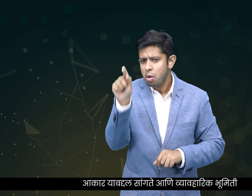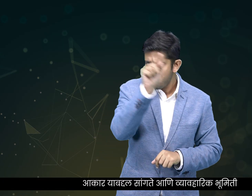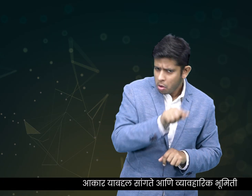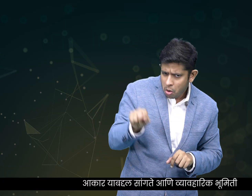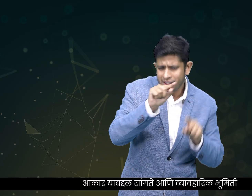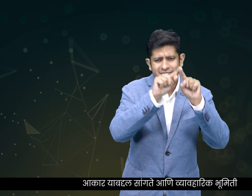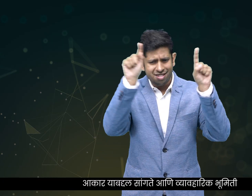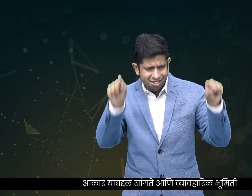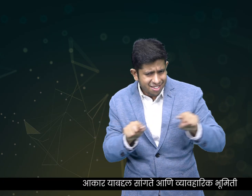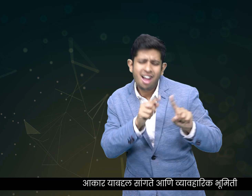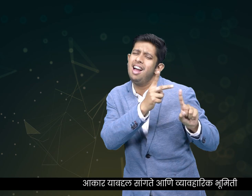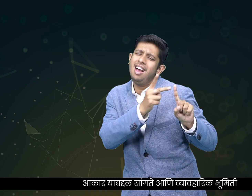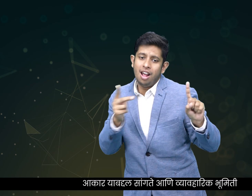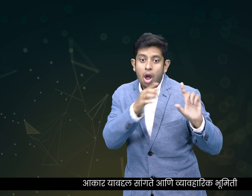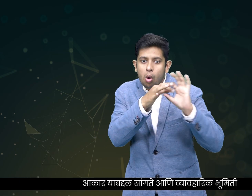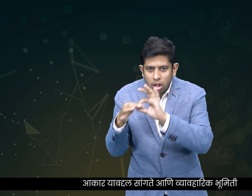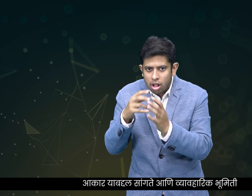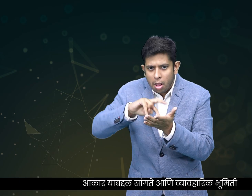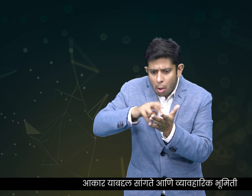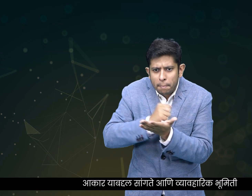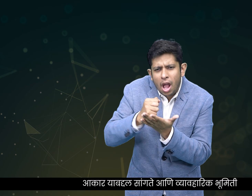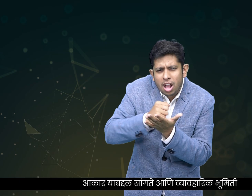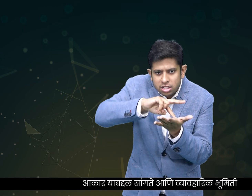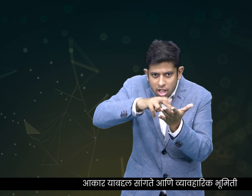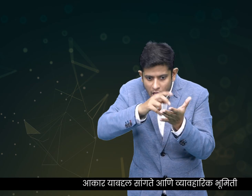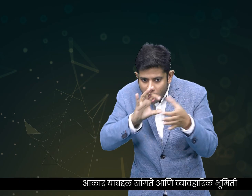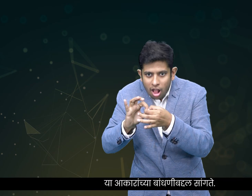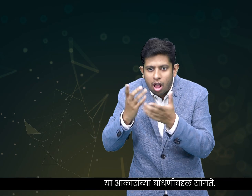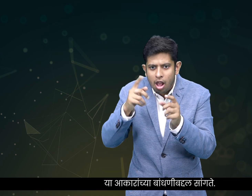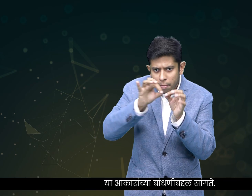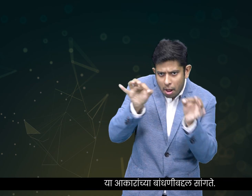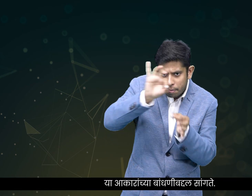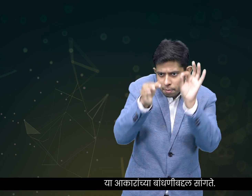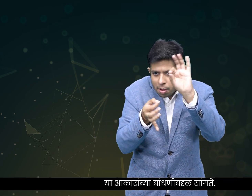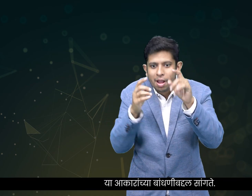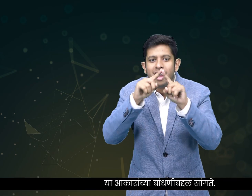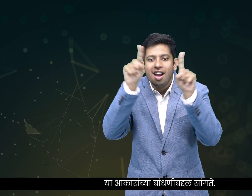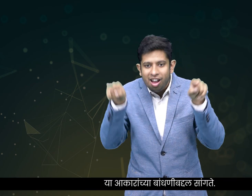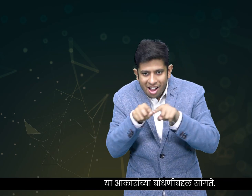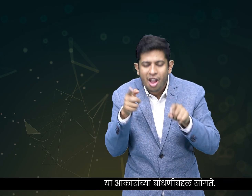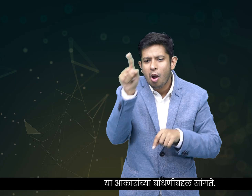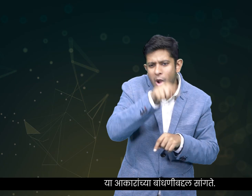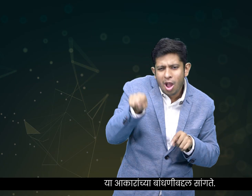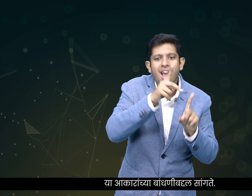आकार याबद्दल सांगते आणि व्यावहारिक भूमिती या आकारांच्या बांधणीबद्दल सांगते.